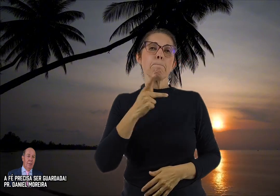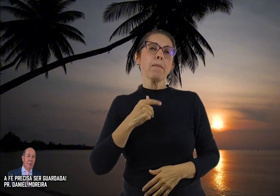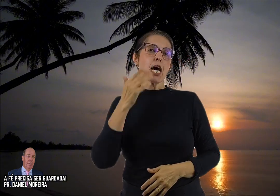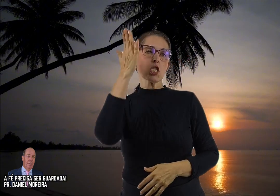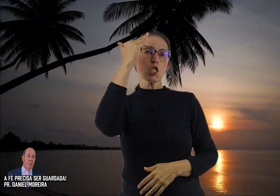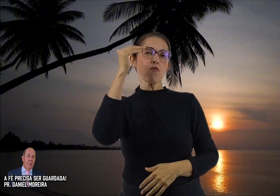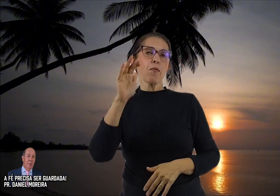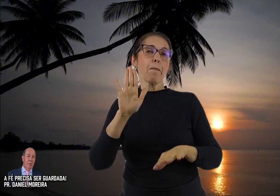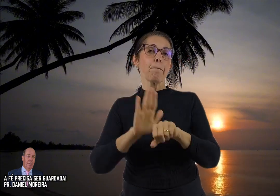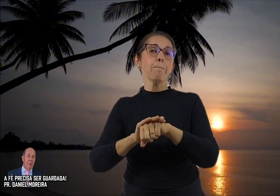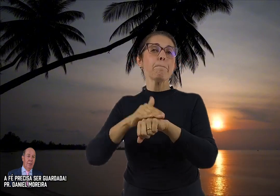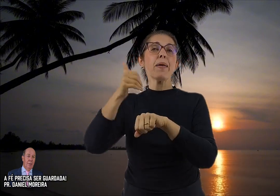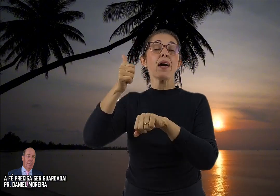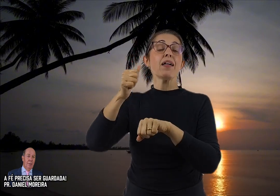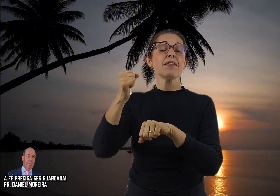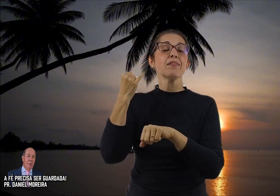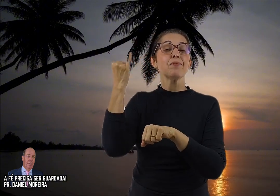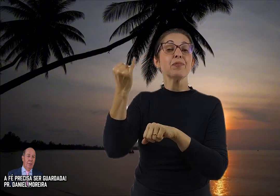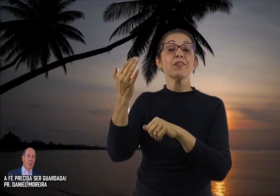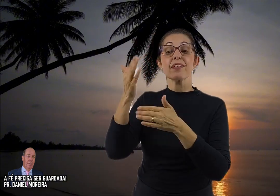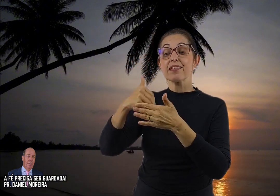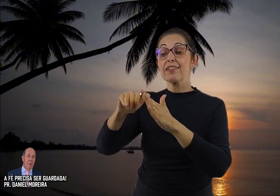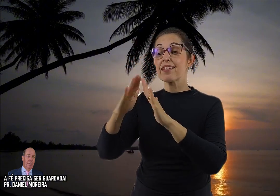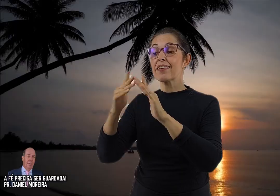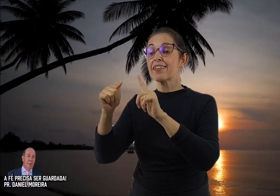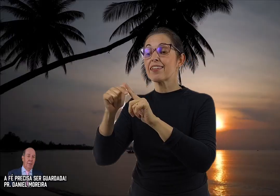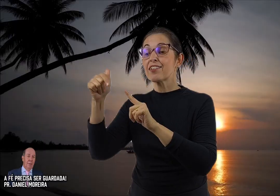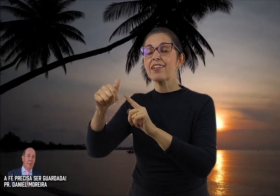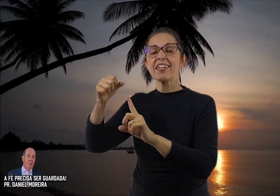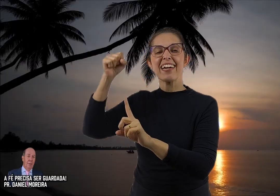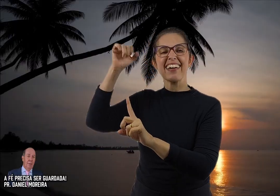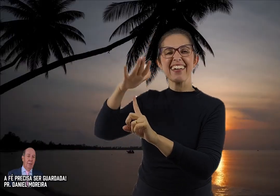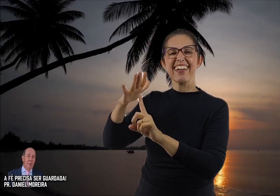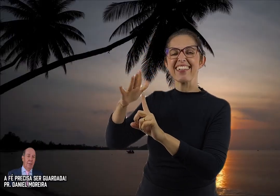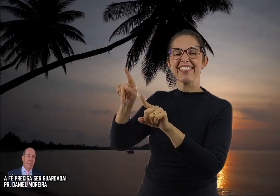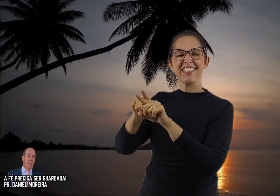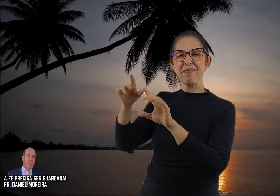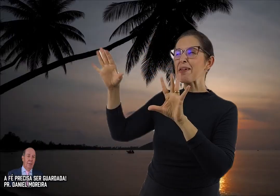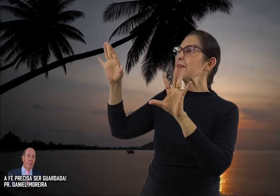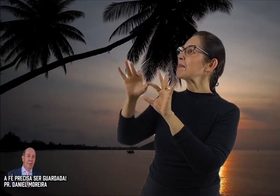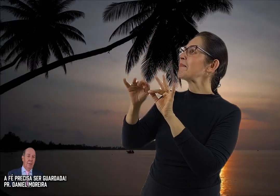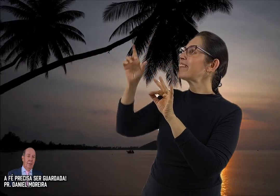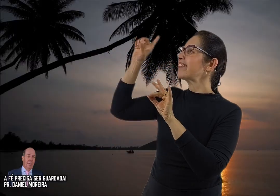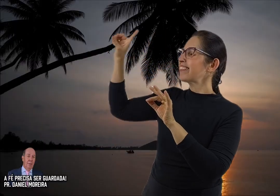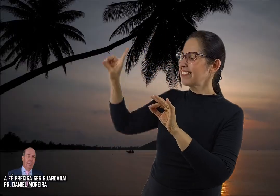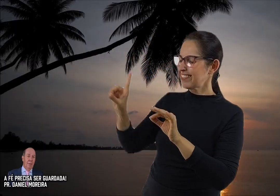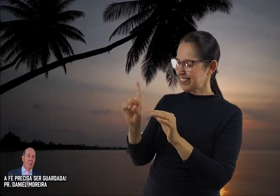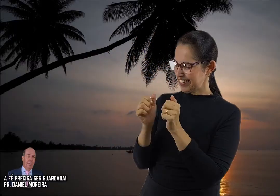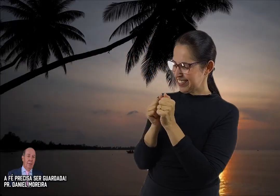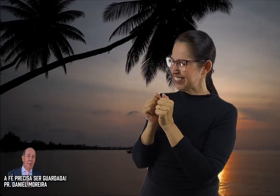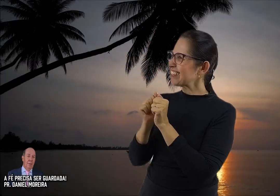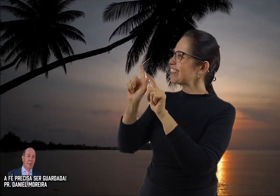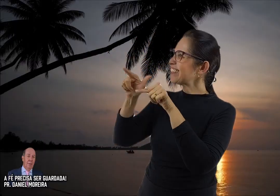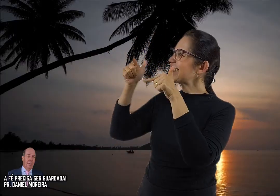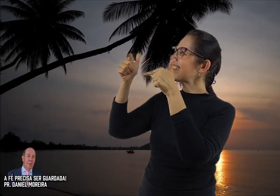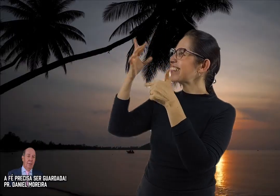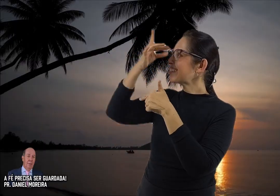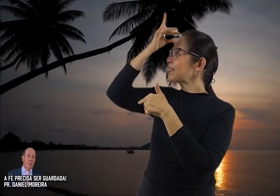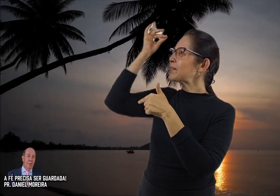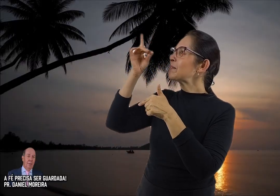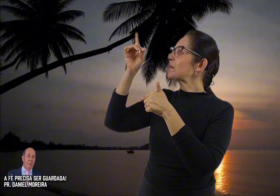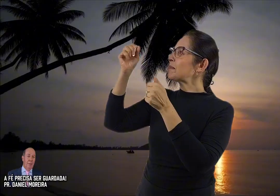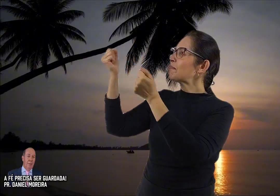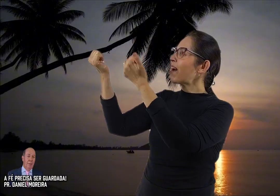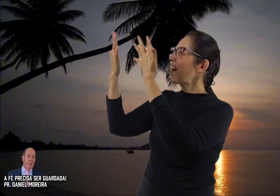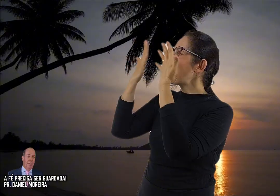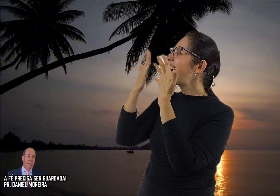importante. O que é mais importante na vida da igreja é a graça de Deus, é a comunhão, é a presença do Senhor, é a operação do Espírito Santo, é